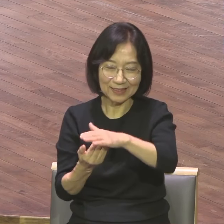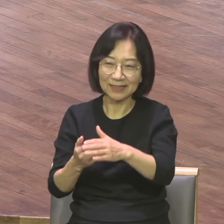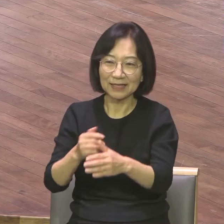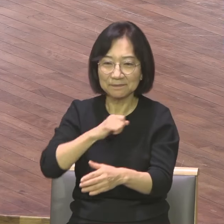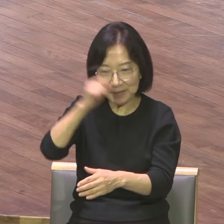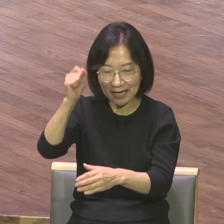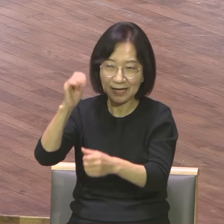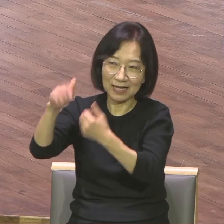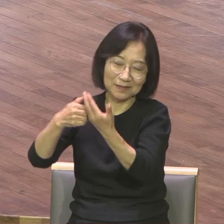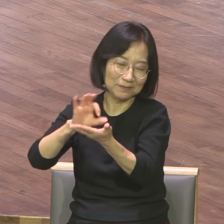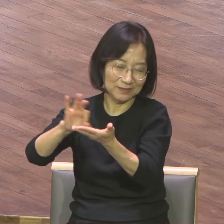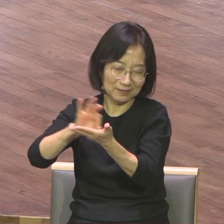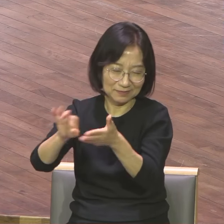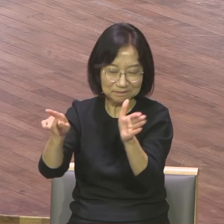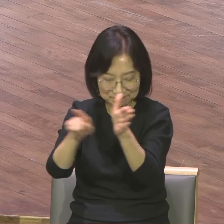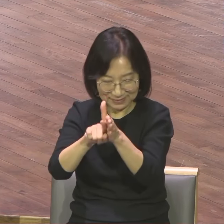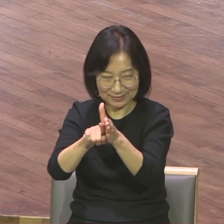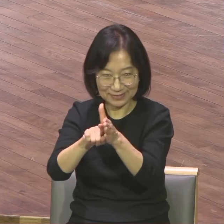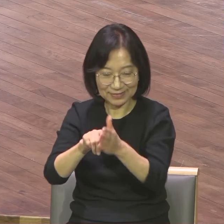기다려라.